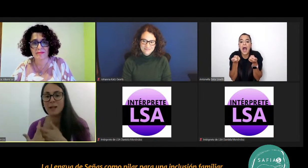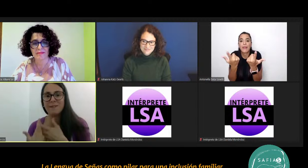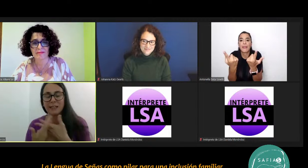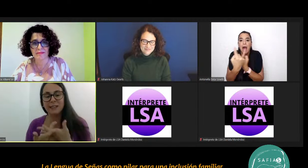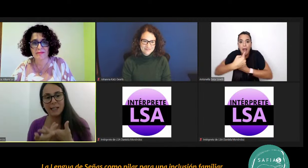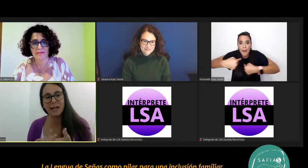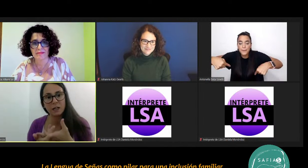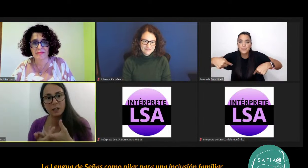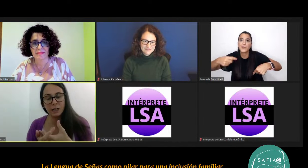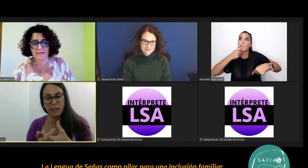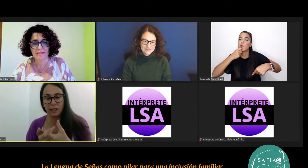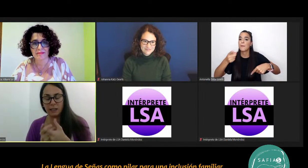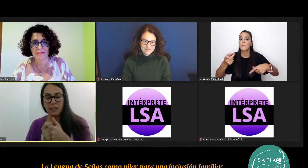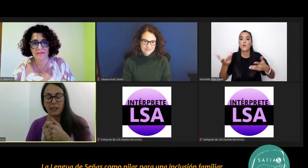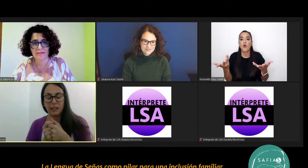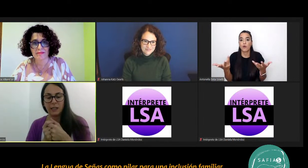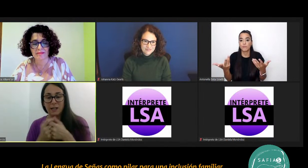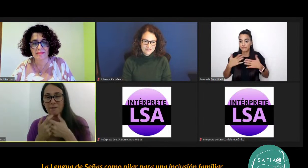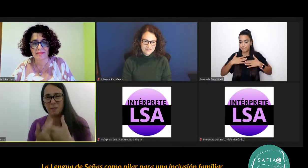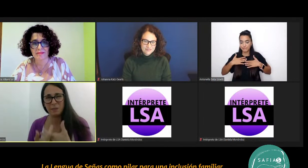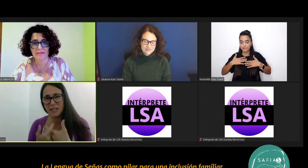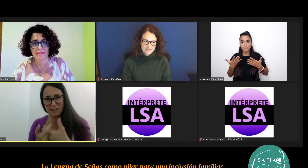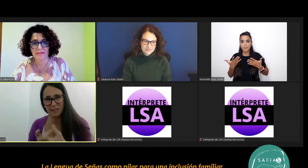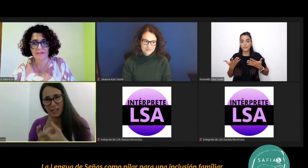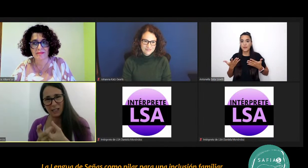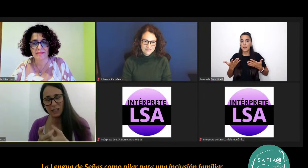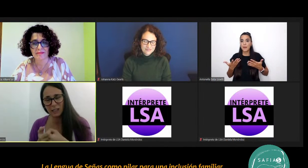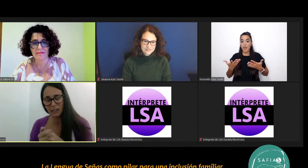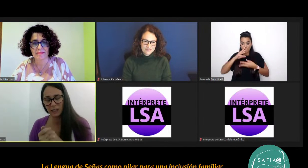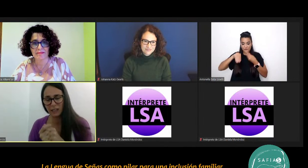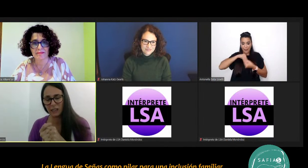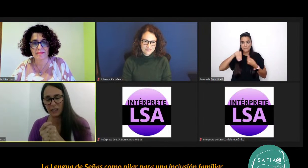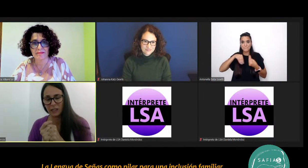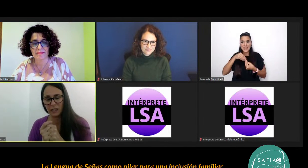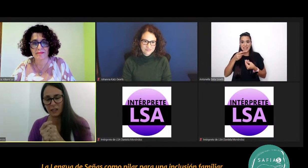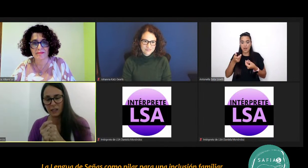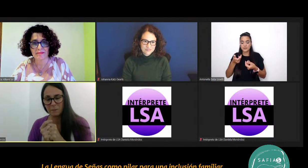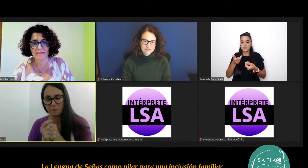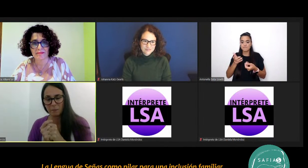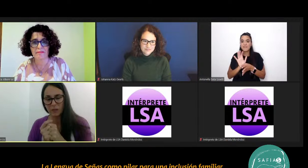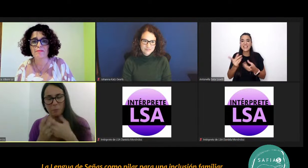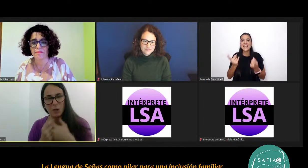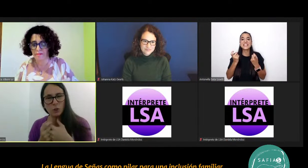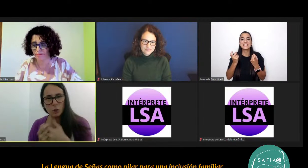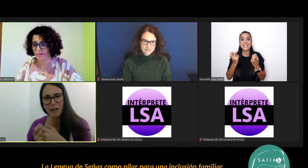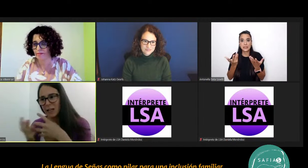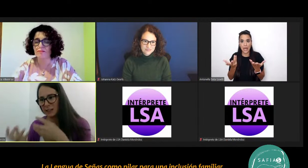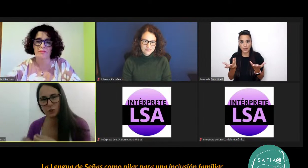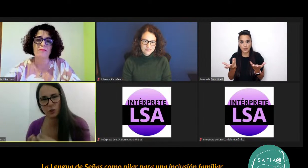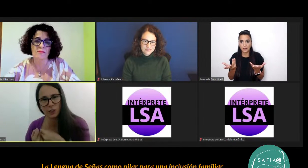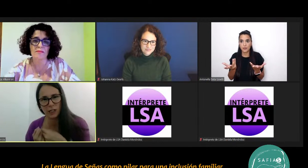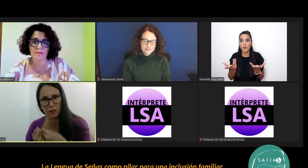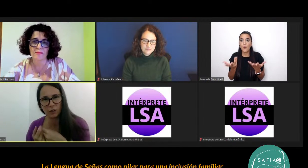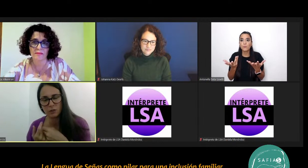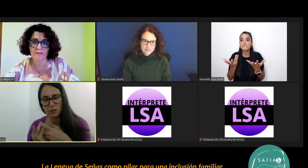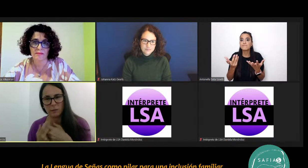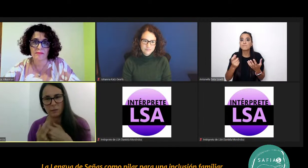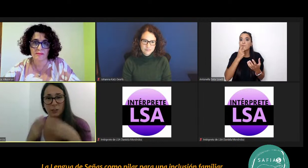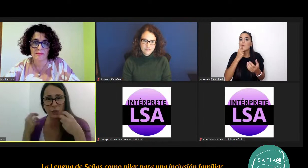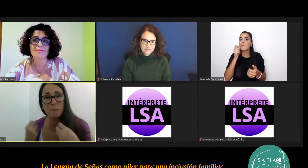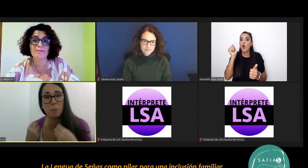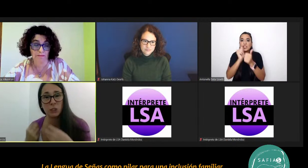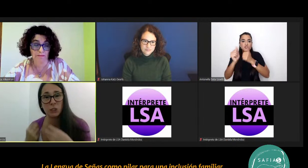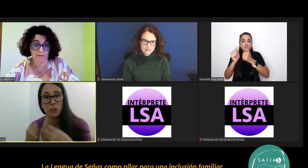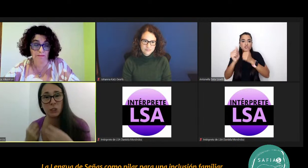que puede brindar el que las familias tengan, que puedan tomar la historia, ¿no?